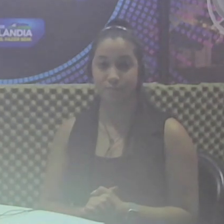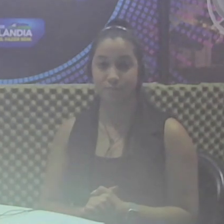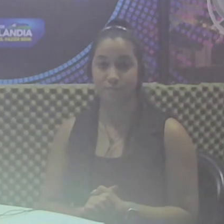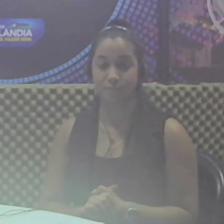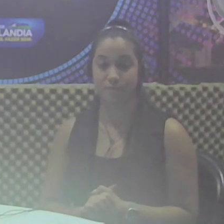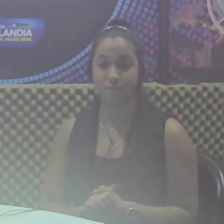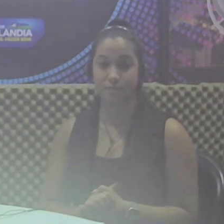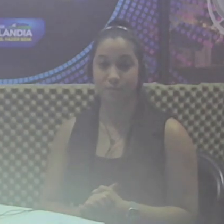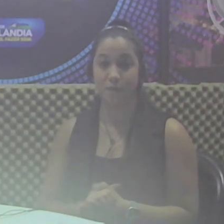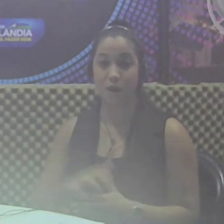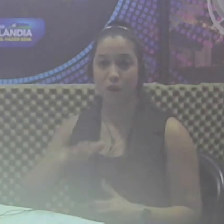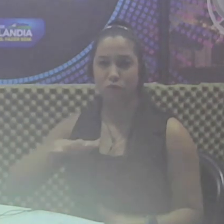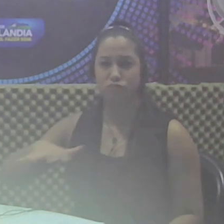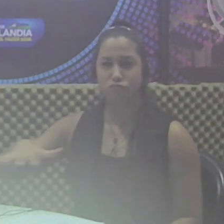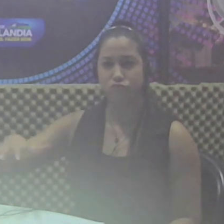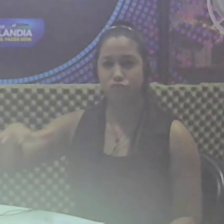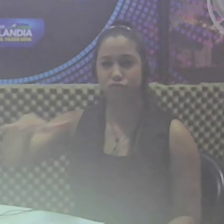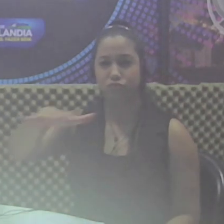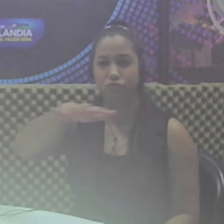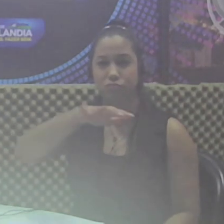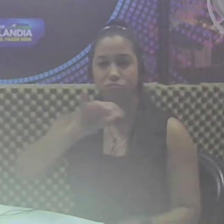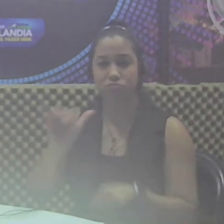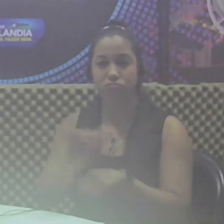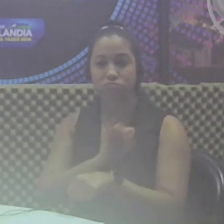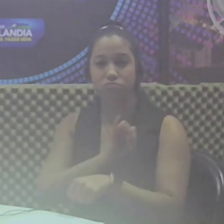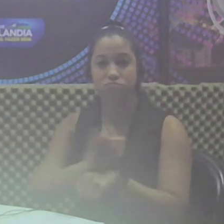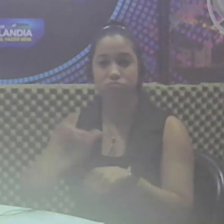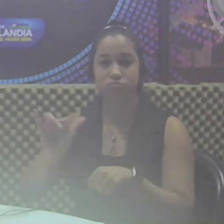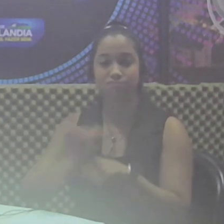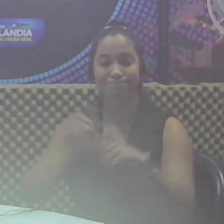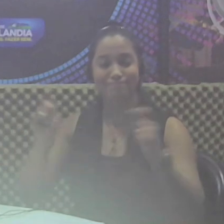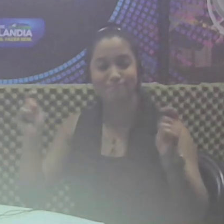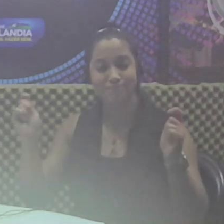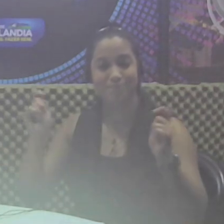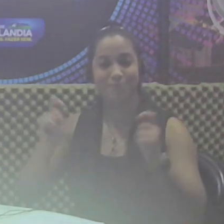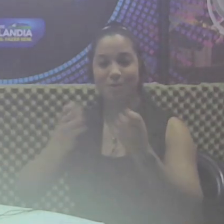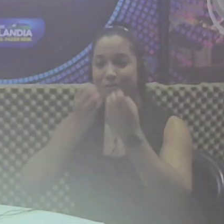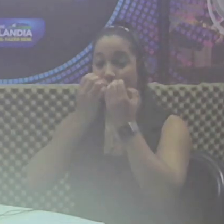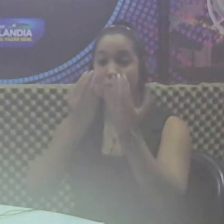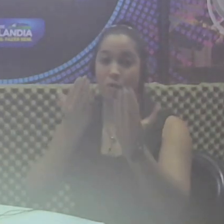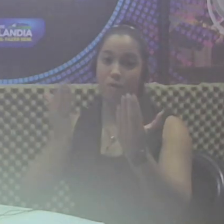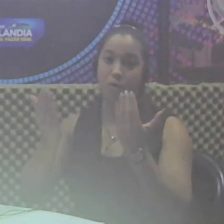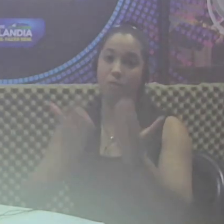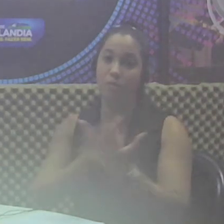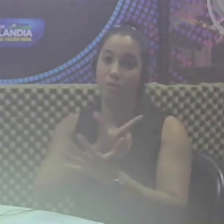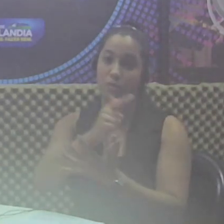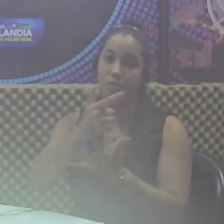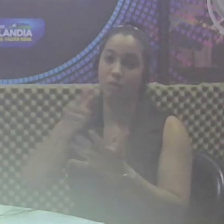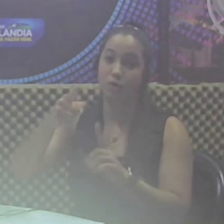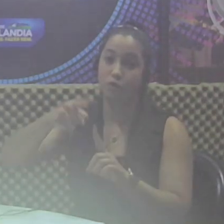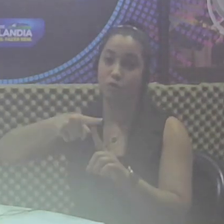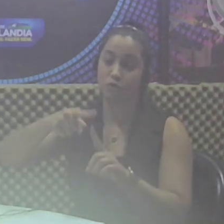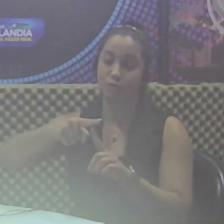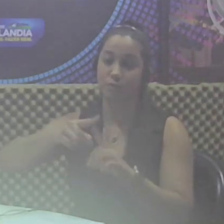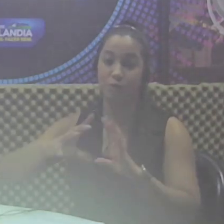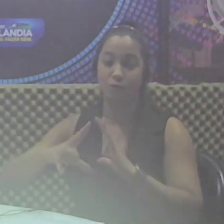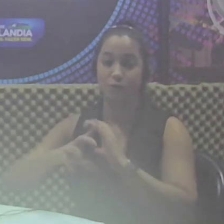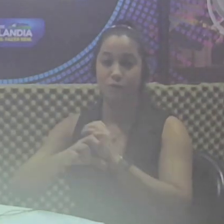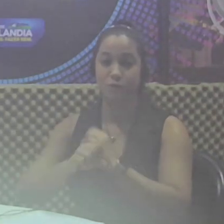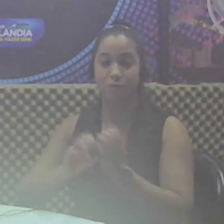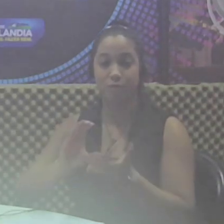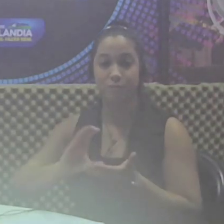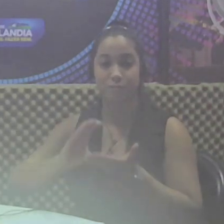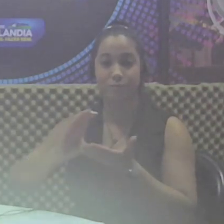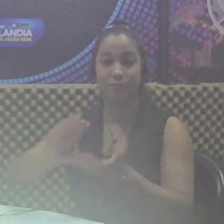Em grandes áreas, torna-se uma estratégia com maior eficiência em comparação com outros recursos. Ao todo, foram